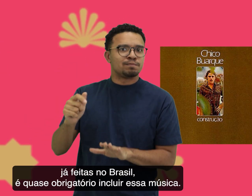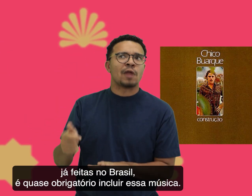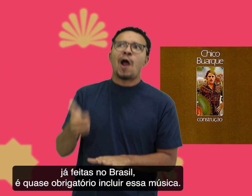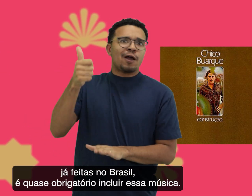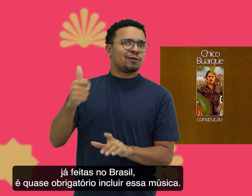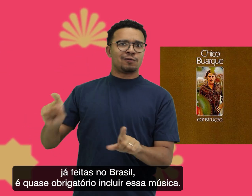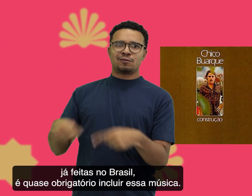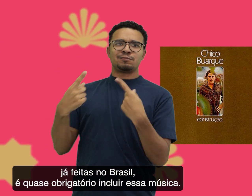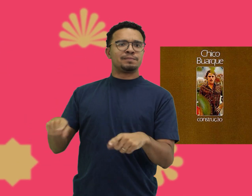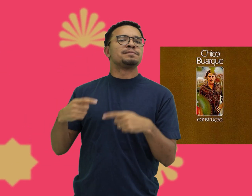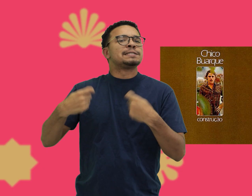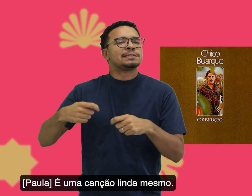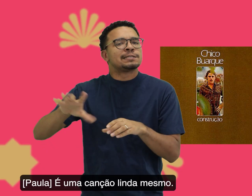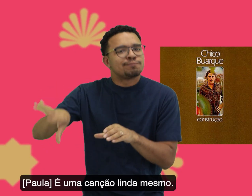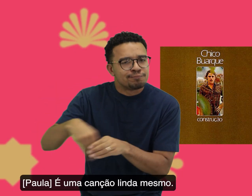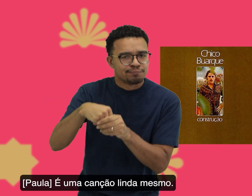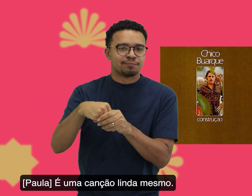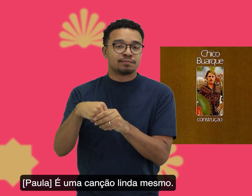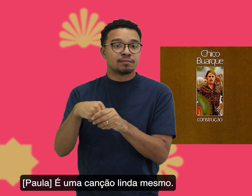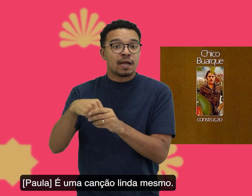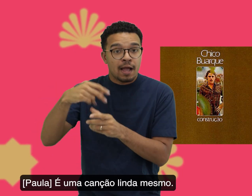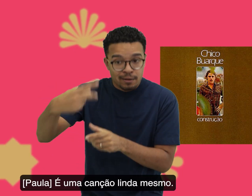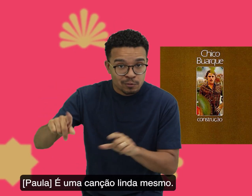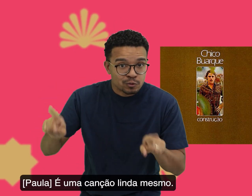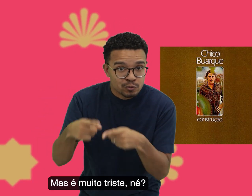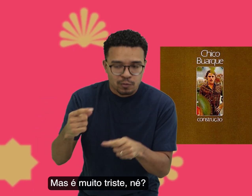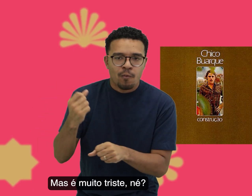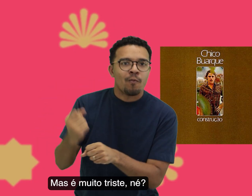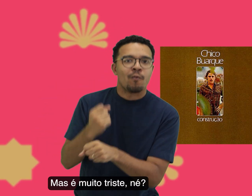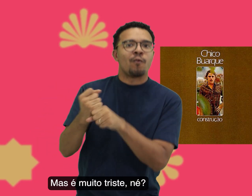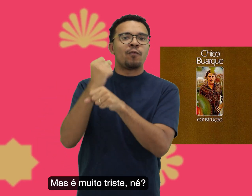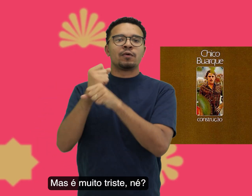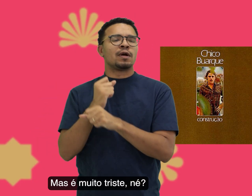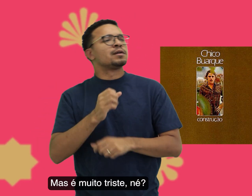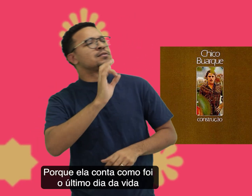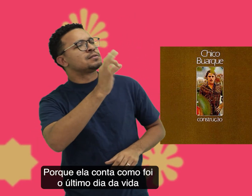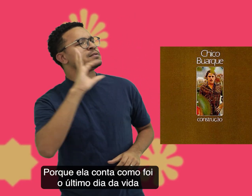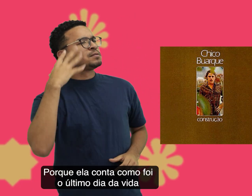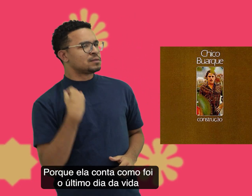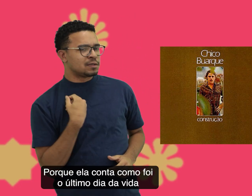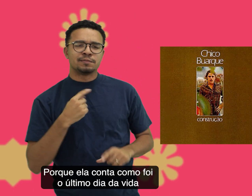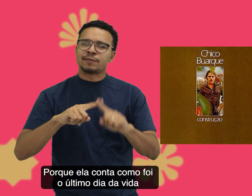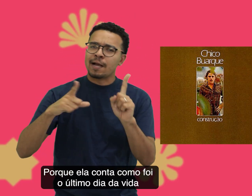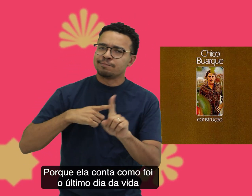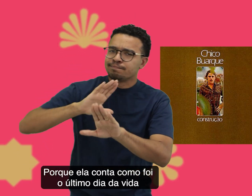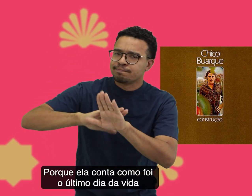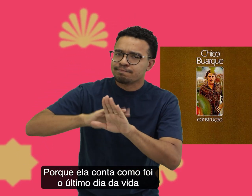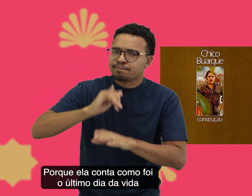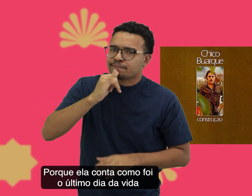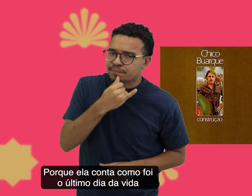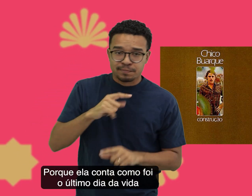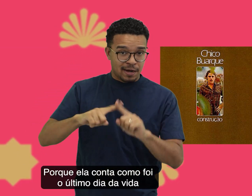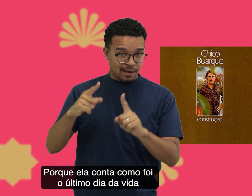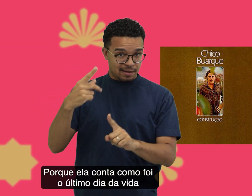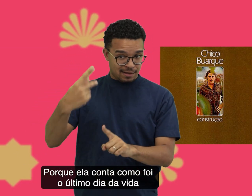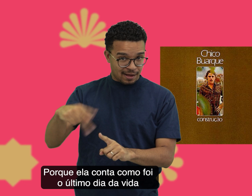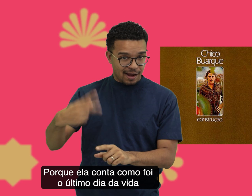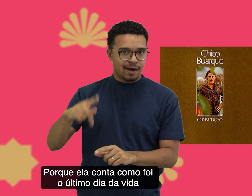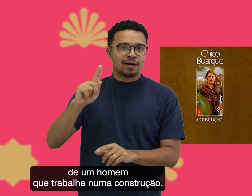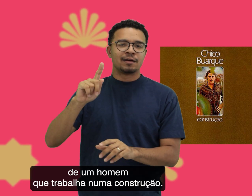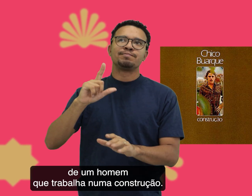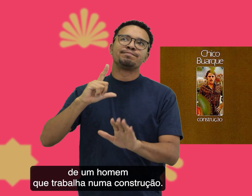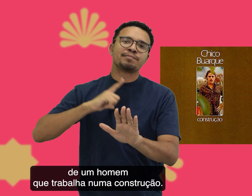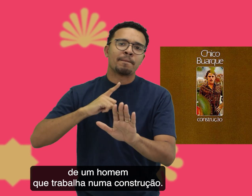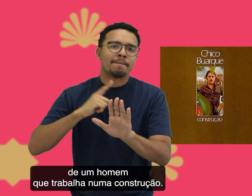Brasil, é quase obrigatório incluir essa música. É uma canção linda mesmo, mas é muito triste, né? Porque ela conta como foi o